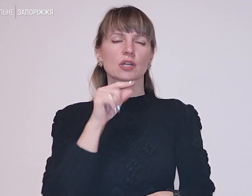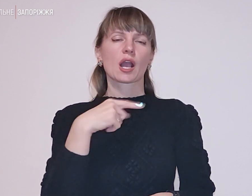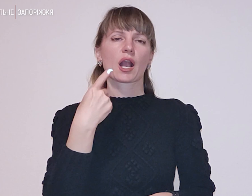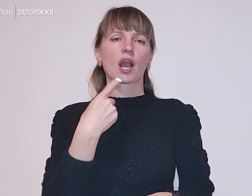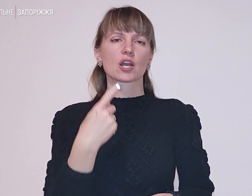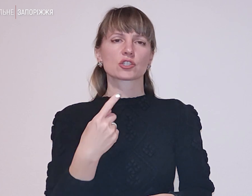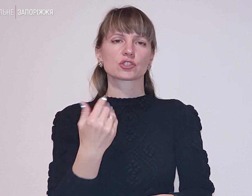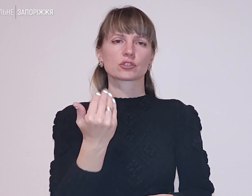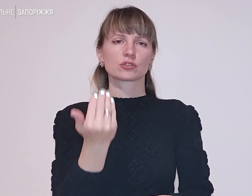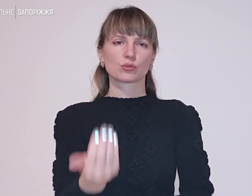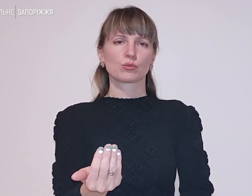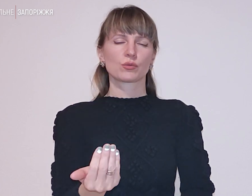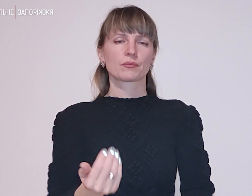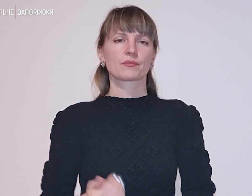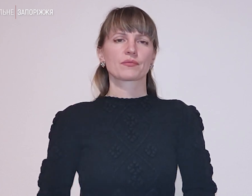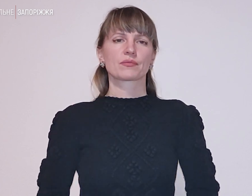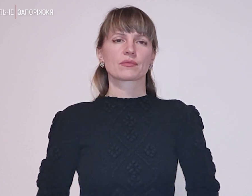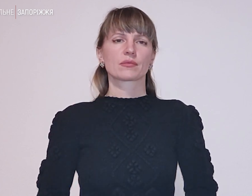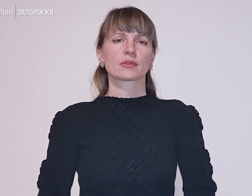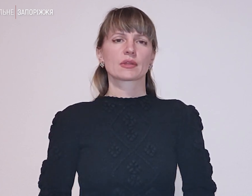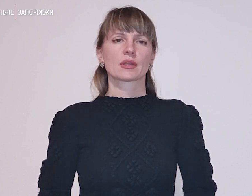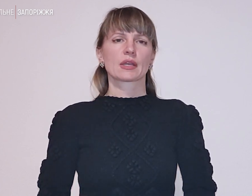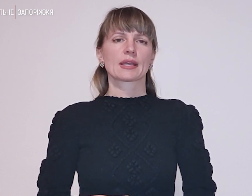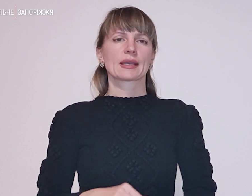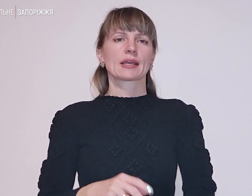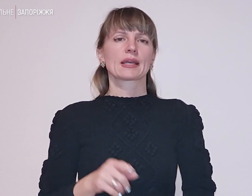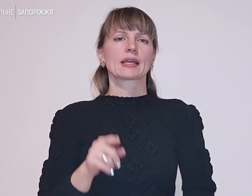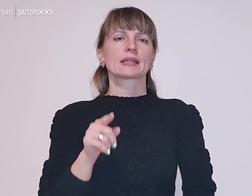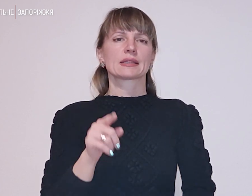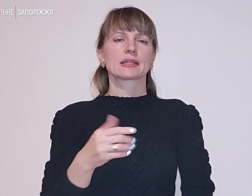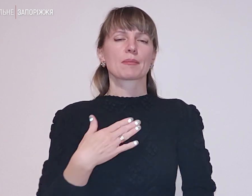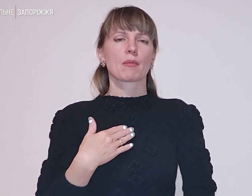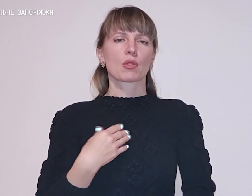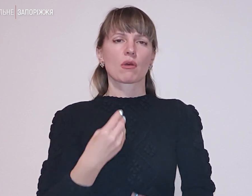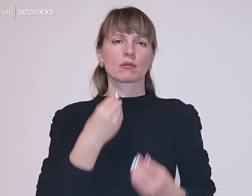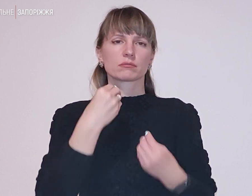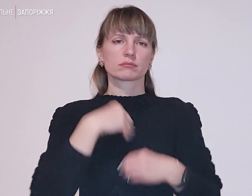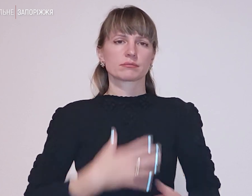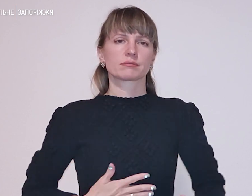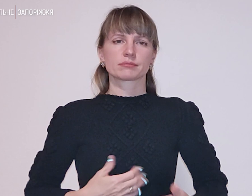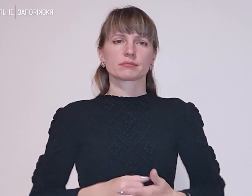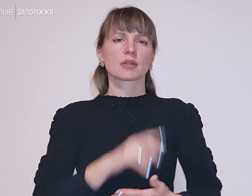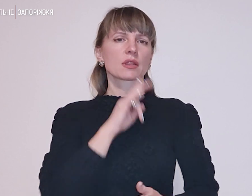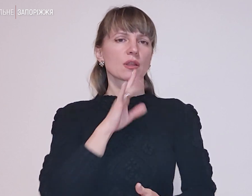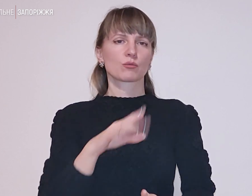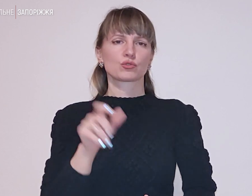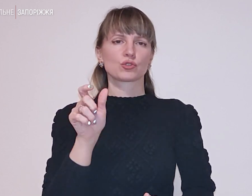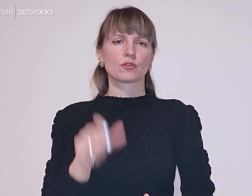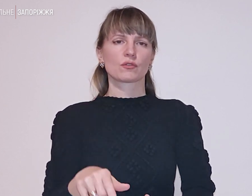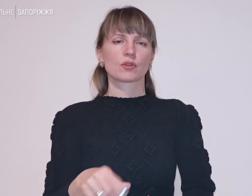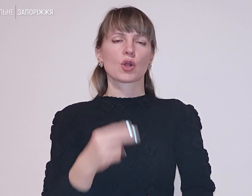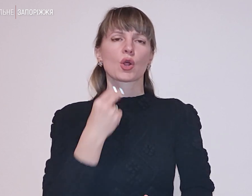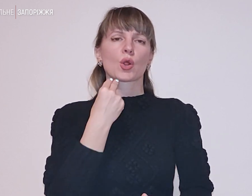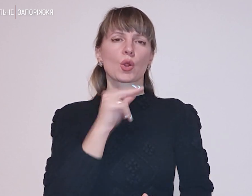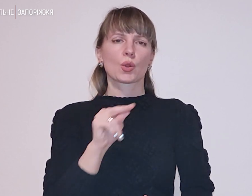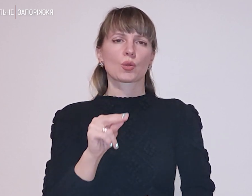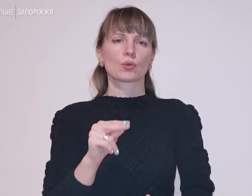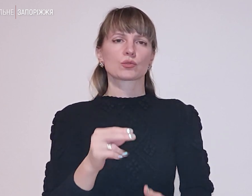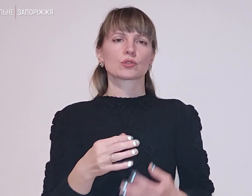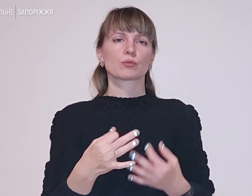до нього: «Ні, ти мною не наїсися, чоловіче. Краще пусти мене.